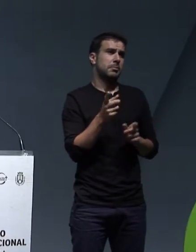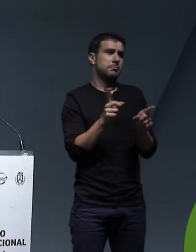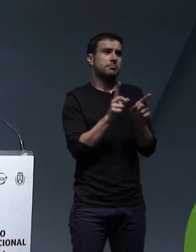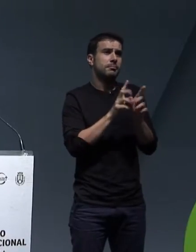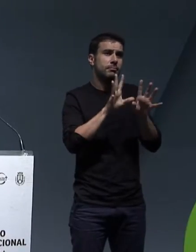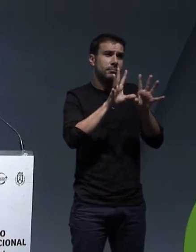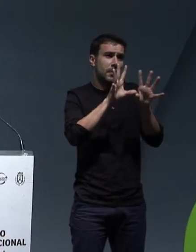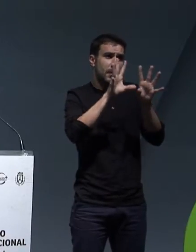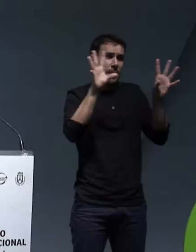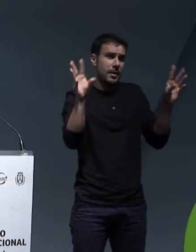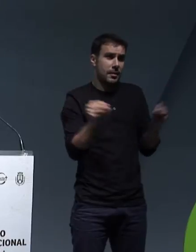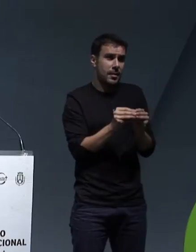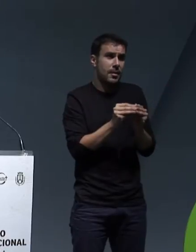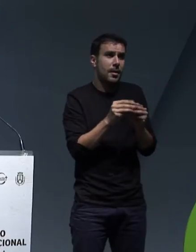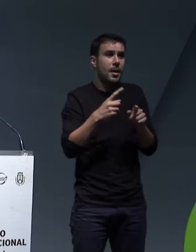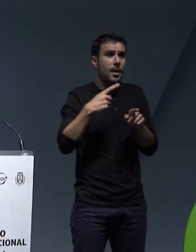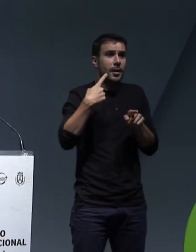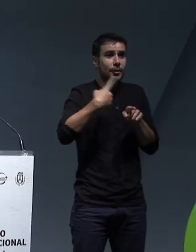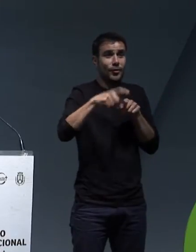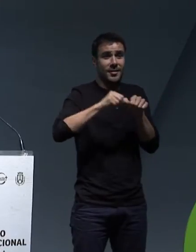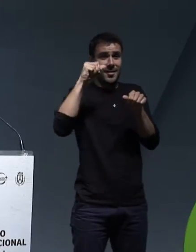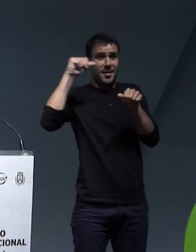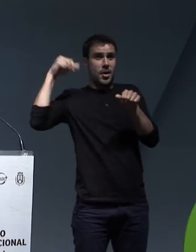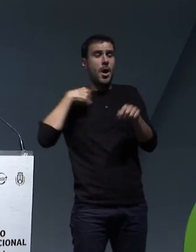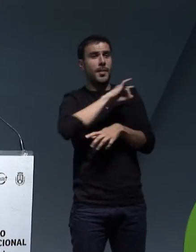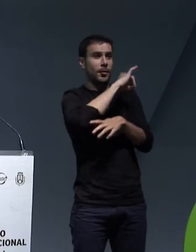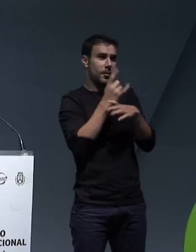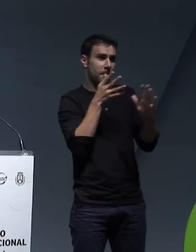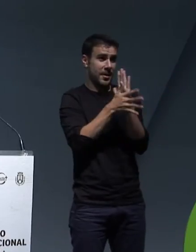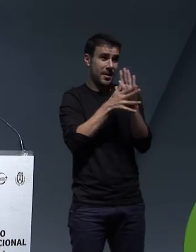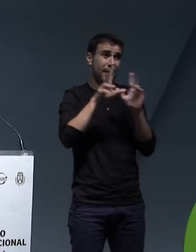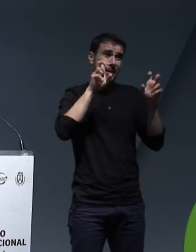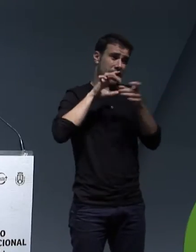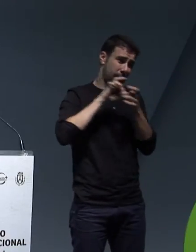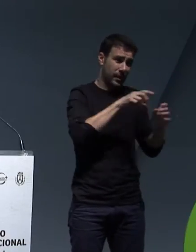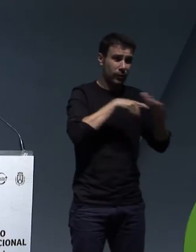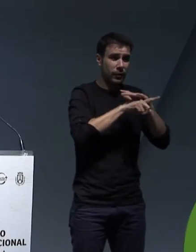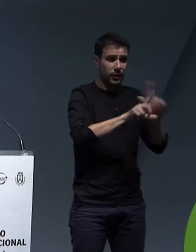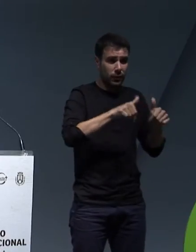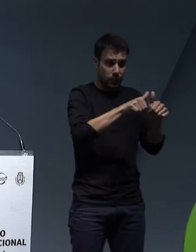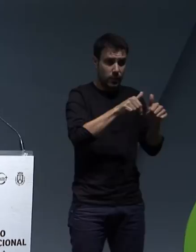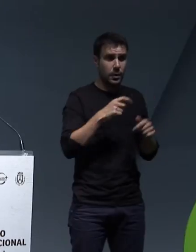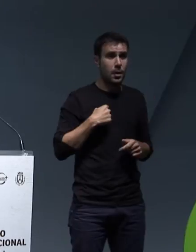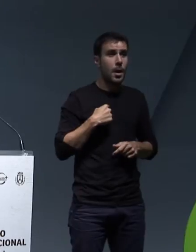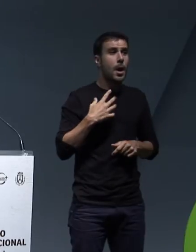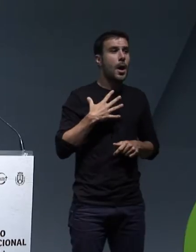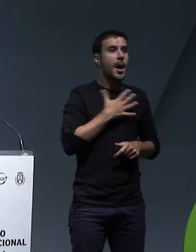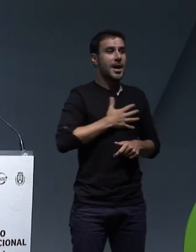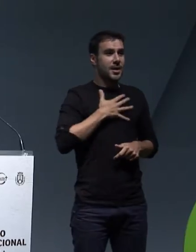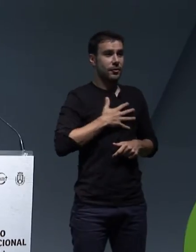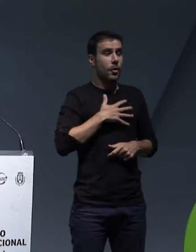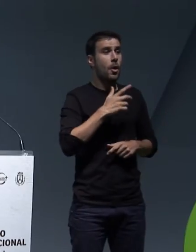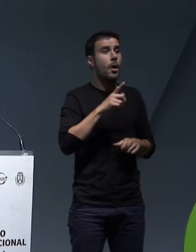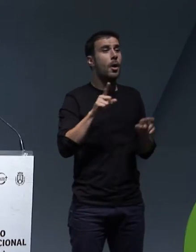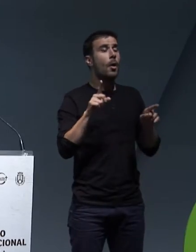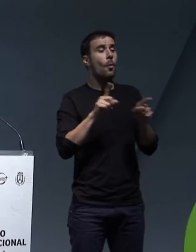y rápida descripción de acontecimientos que ha vivido la isla en estas materias. Generosidad que quiero interpretar no es hacia quien